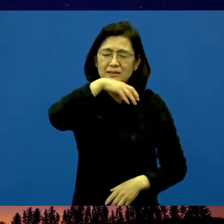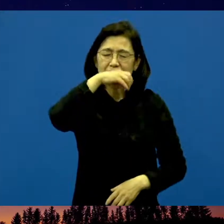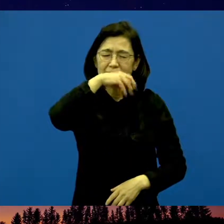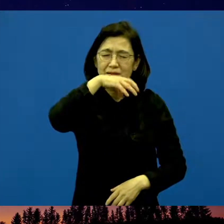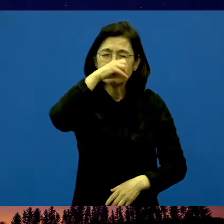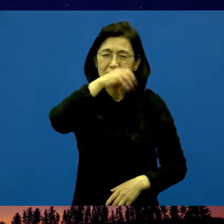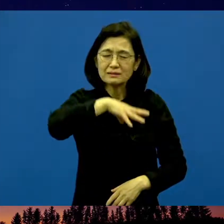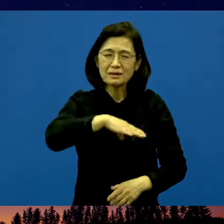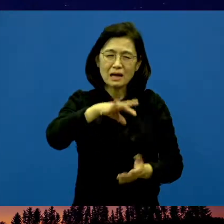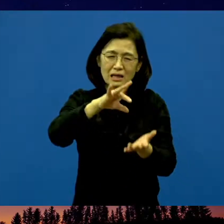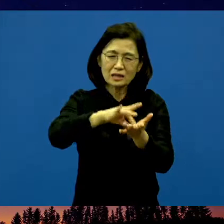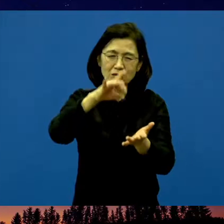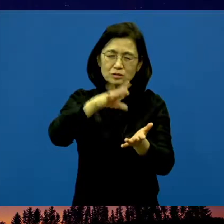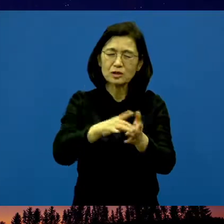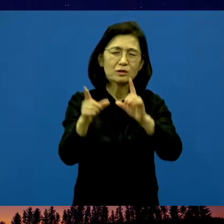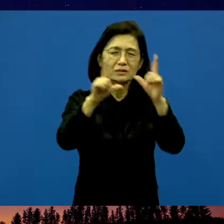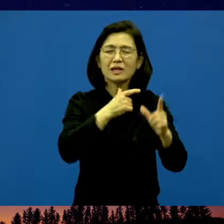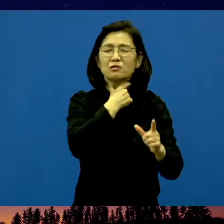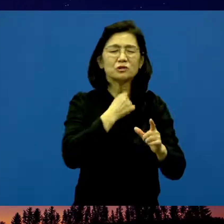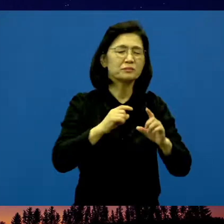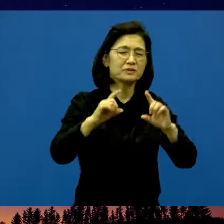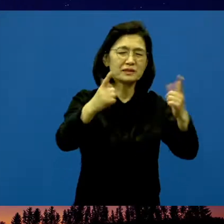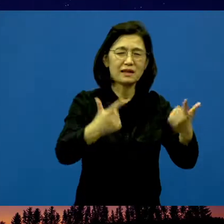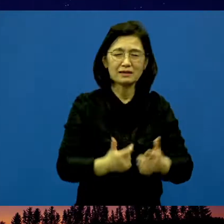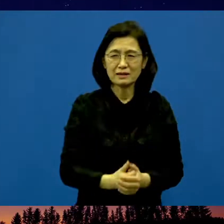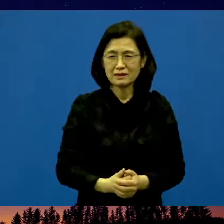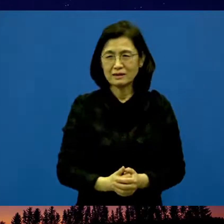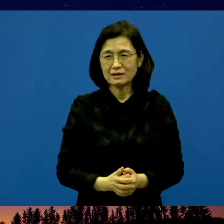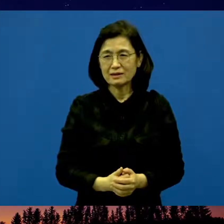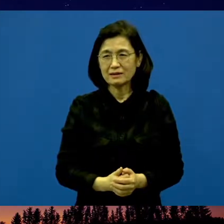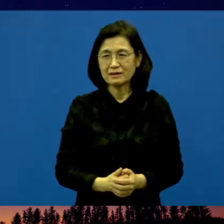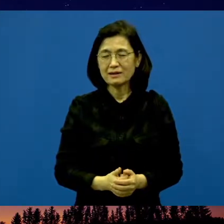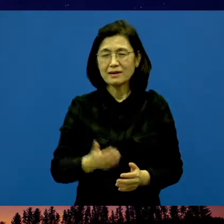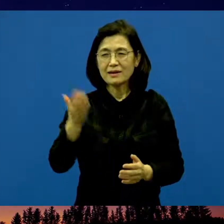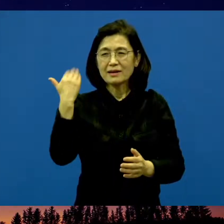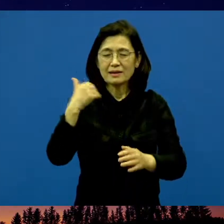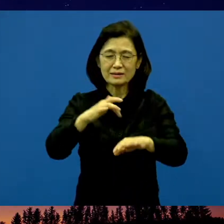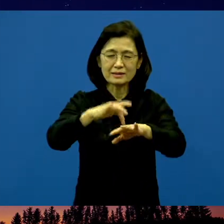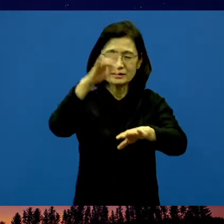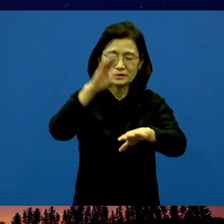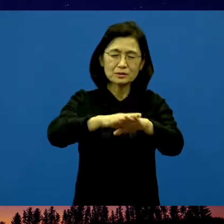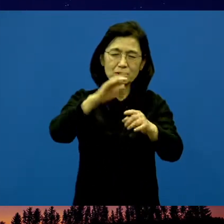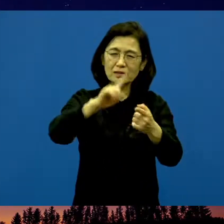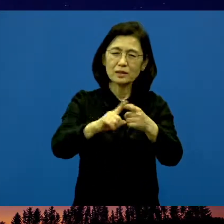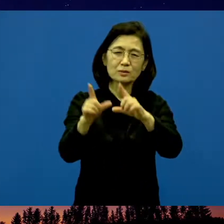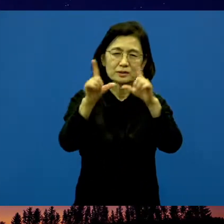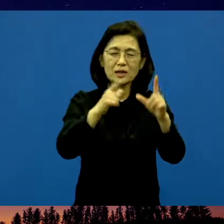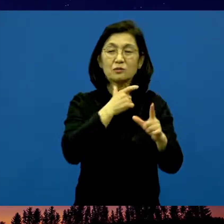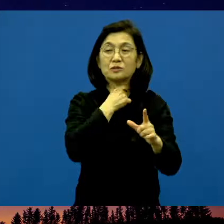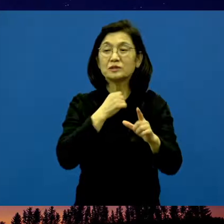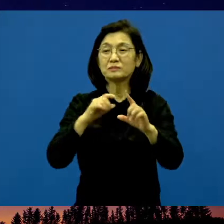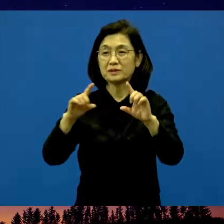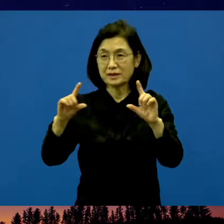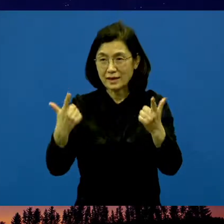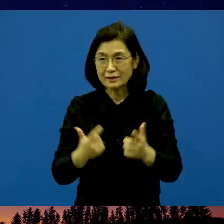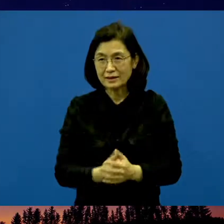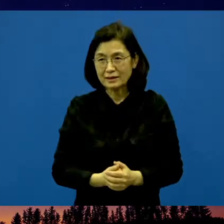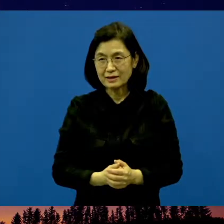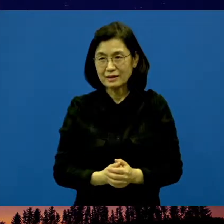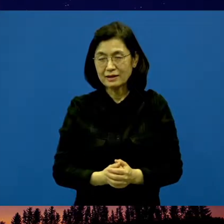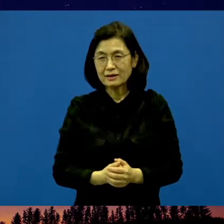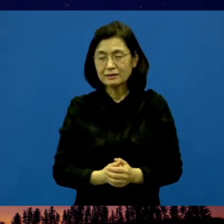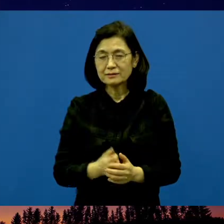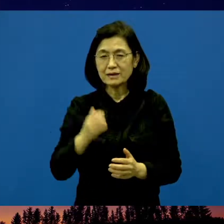좀 다르게 살고 싶다. 그냥 떠밀려 가는 인생 되고 싶지 않다. 그죠? 잠들어 있던 우리의 영혼을 하나님